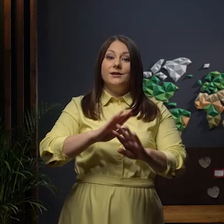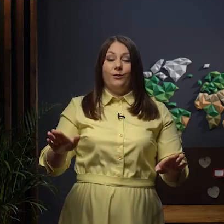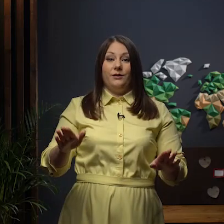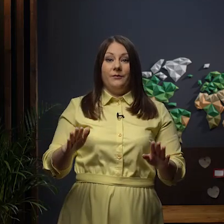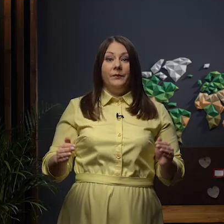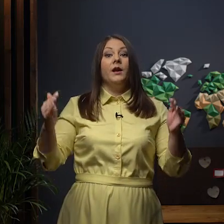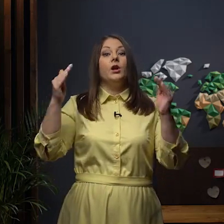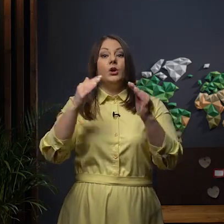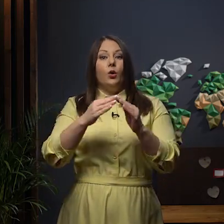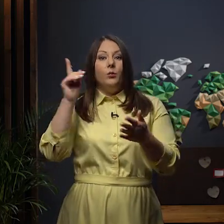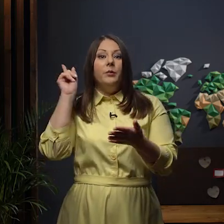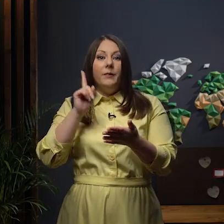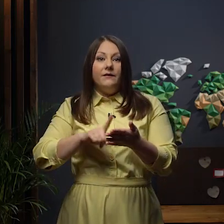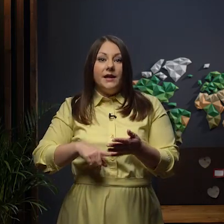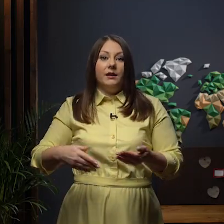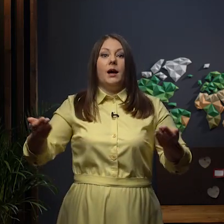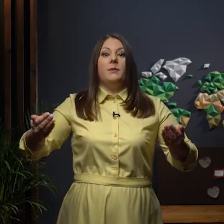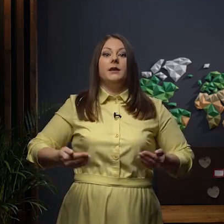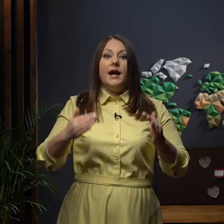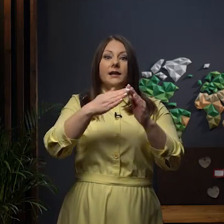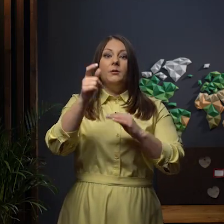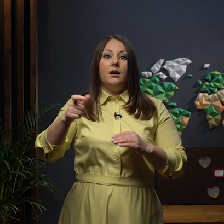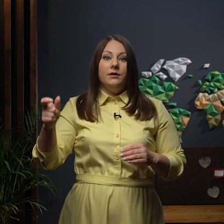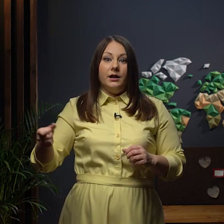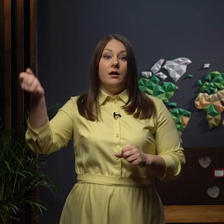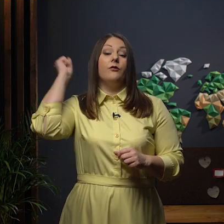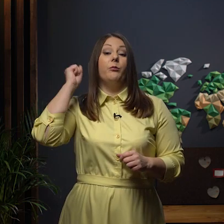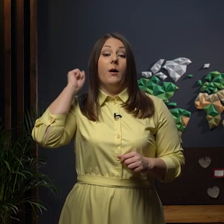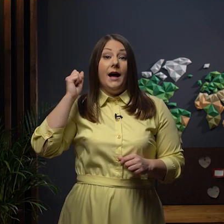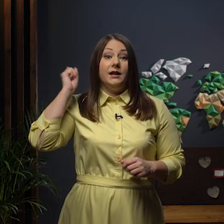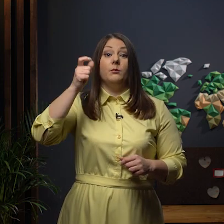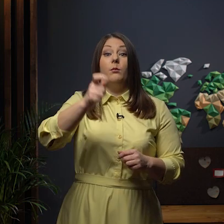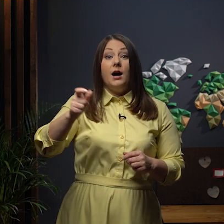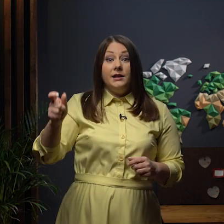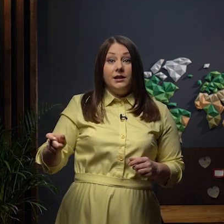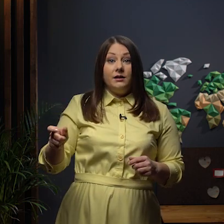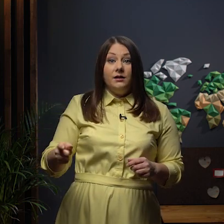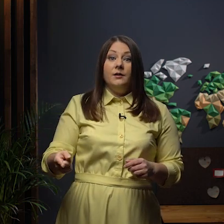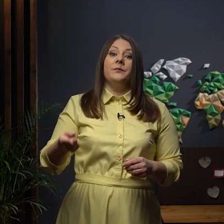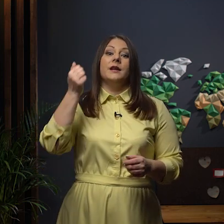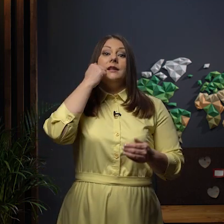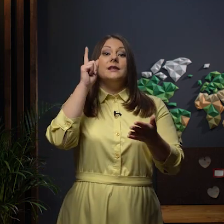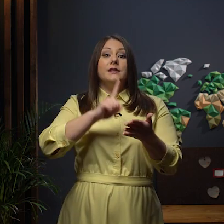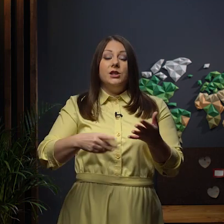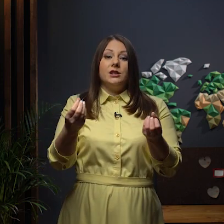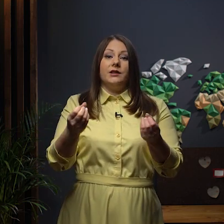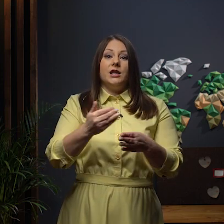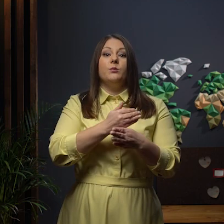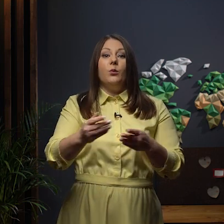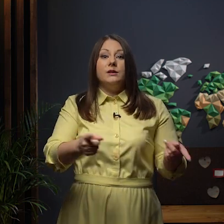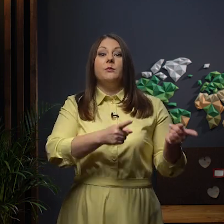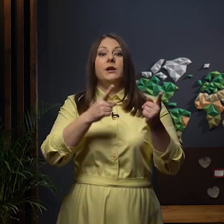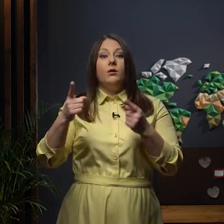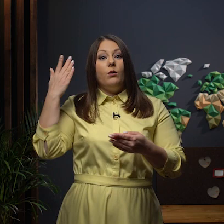а не злой. Дома, по поверьям, обитали домовые, в бане – банники. Язычество